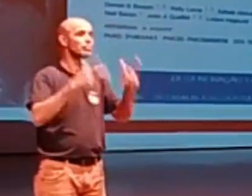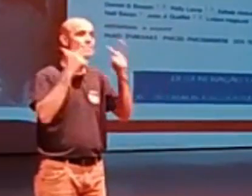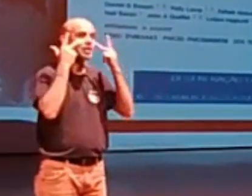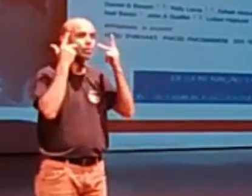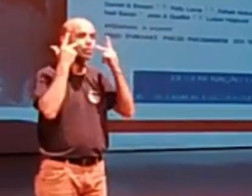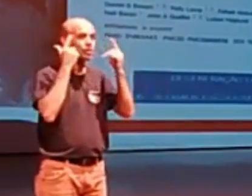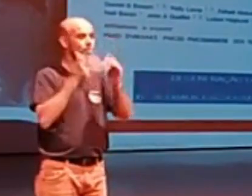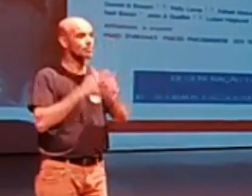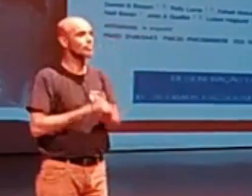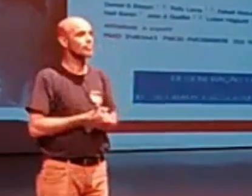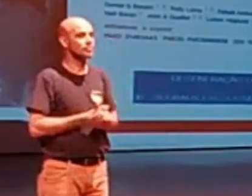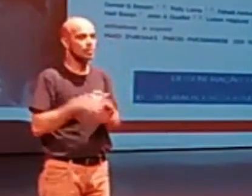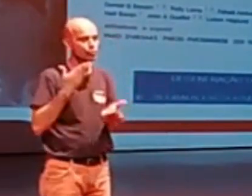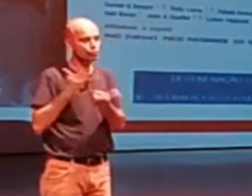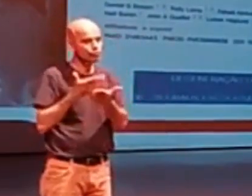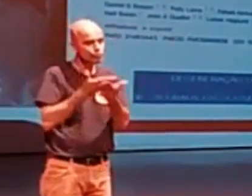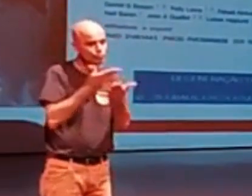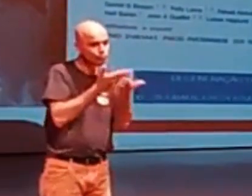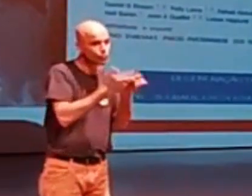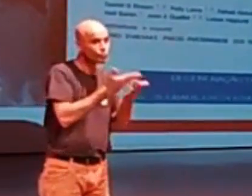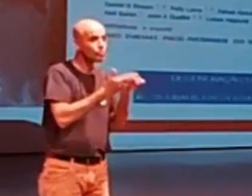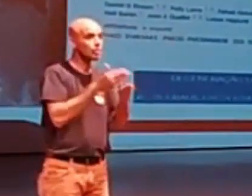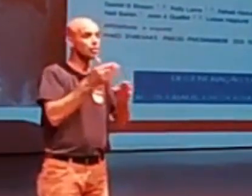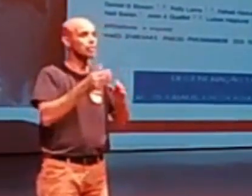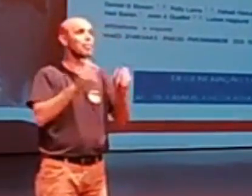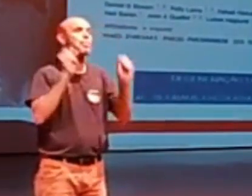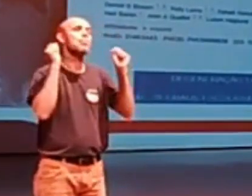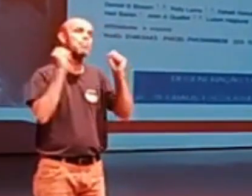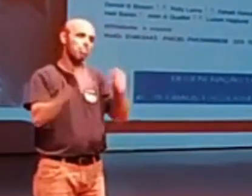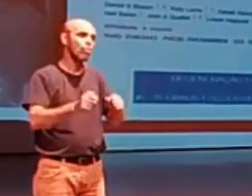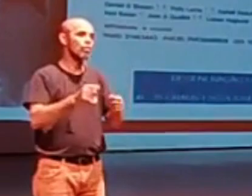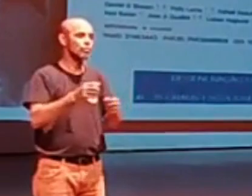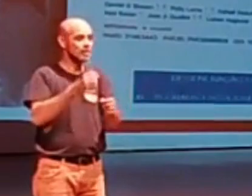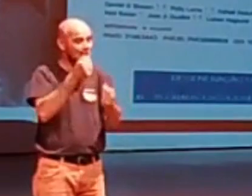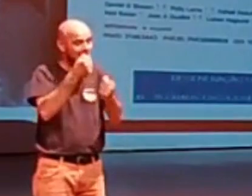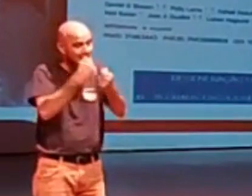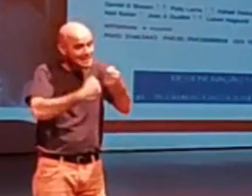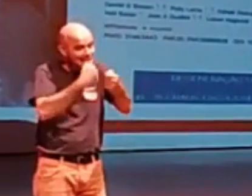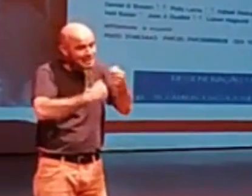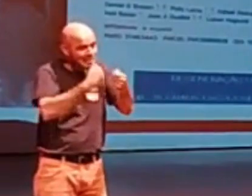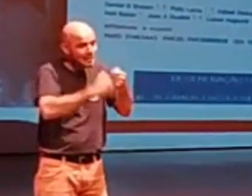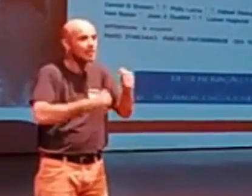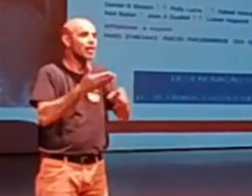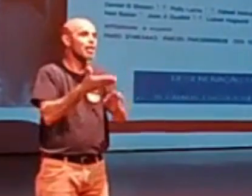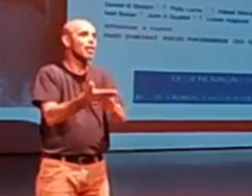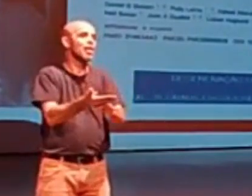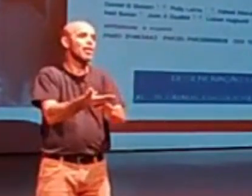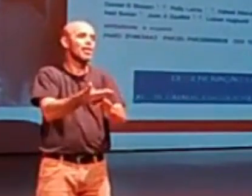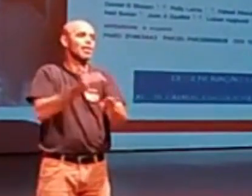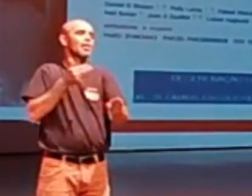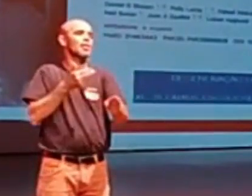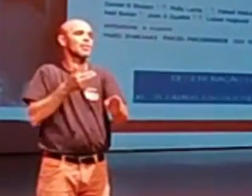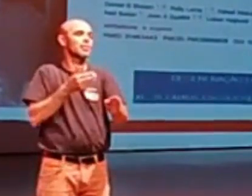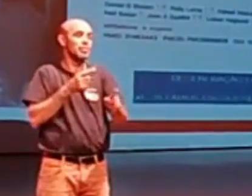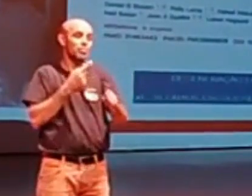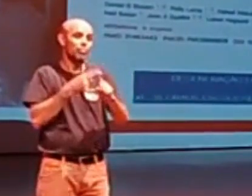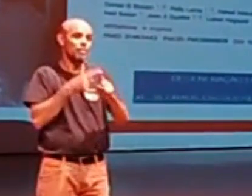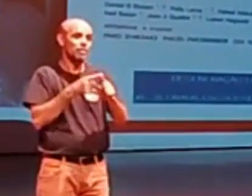fazem, um estudo é que isso pode ser mais precoce nas pessoas que não tratam de forma adequada a